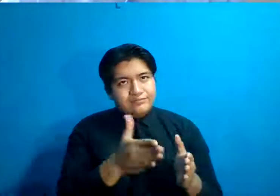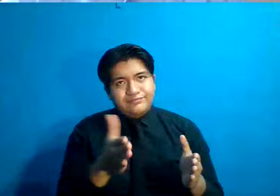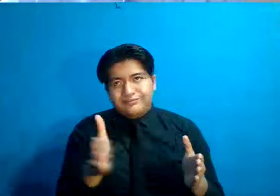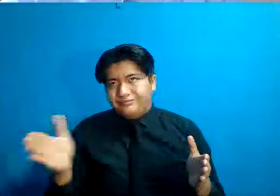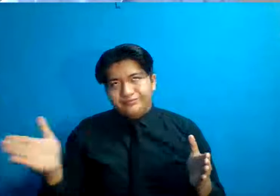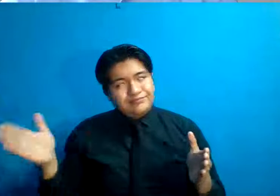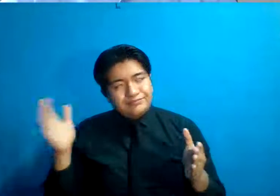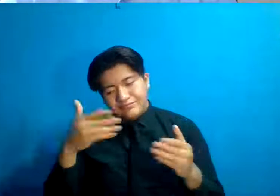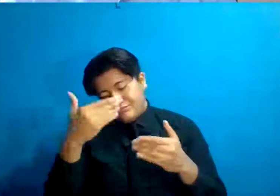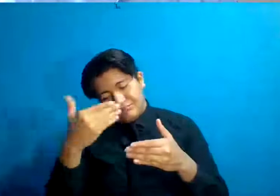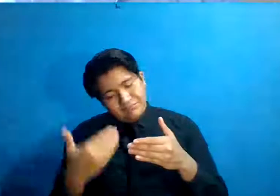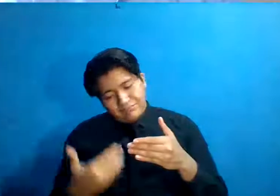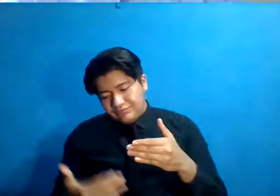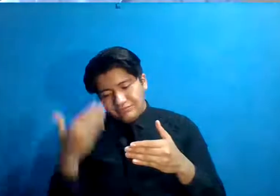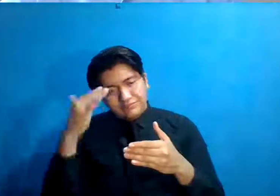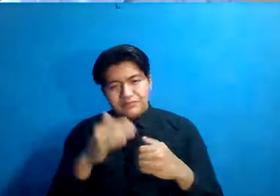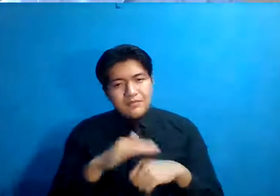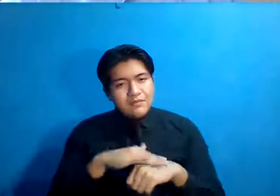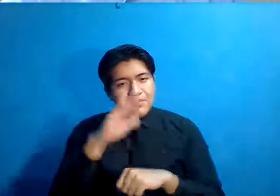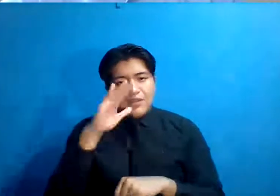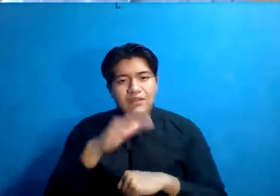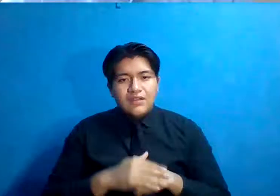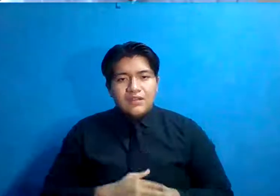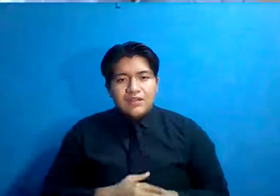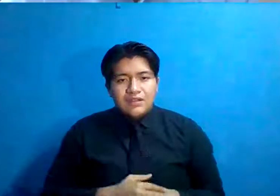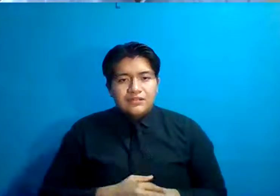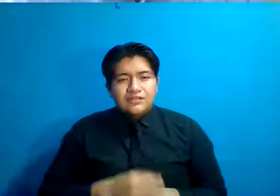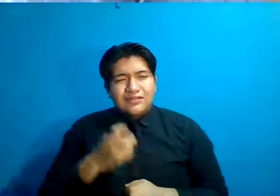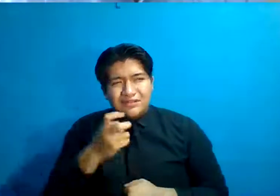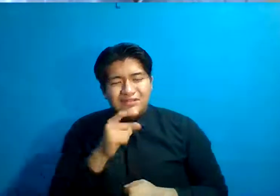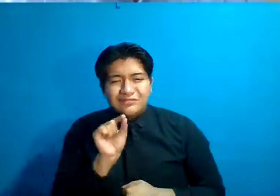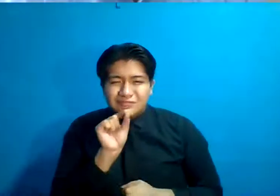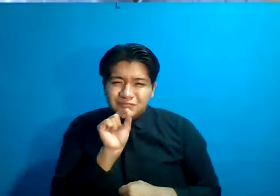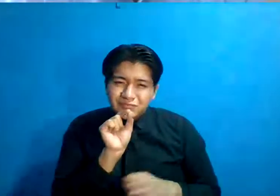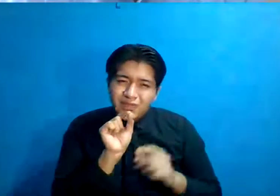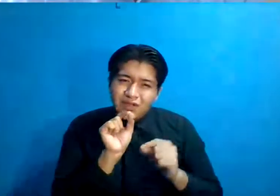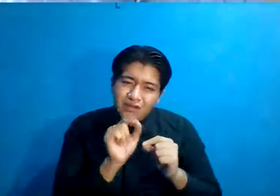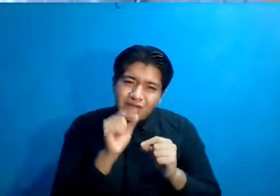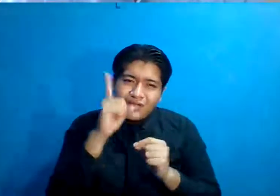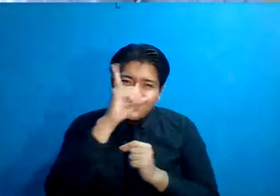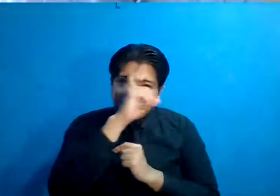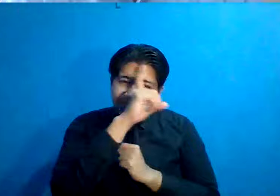sea, pues es hasta cierto punto difícil,